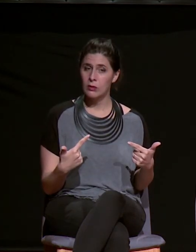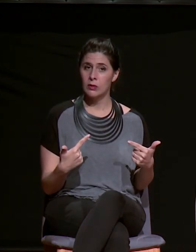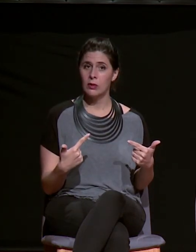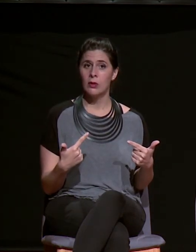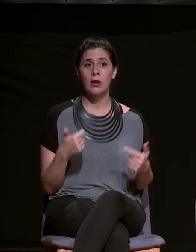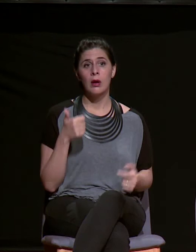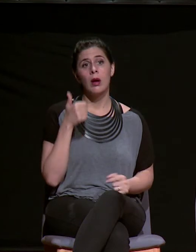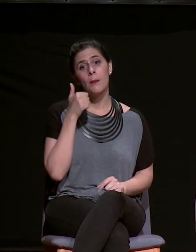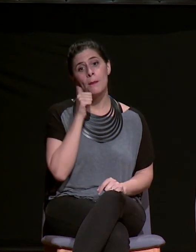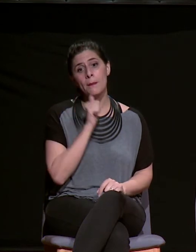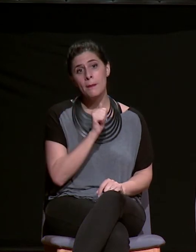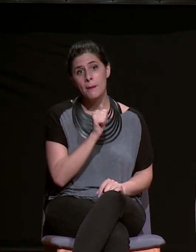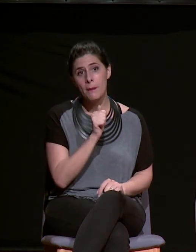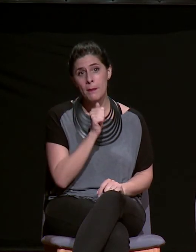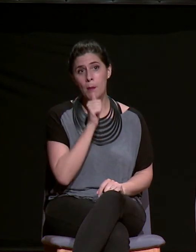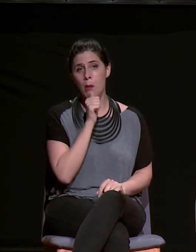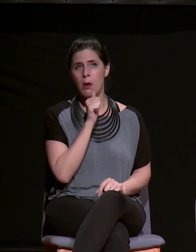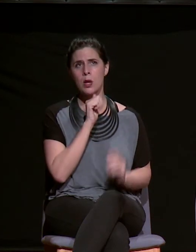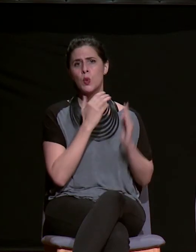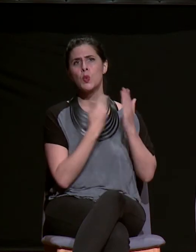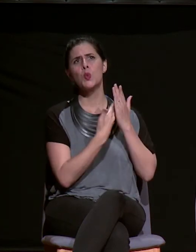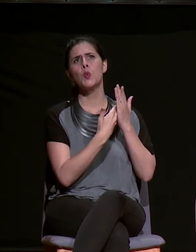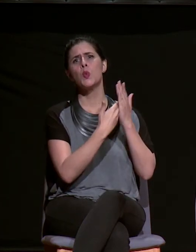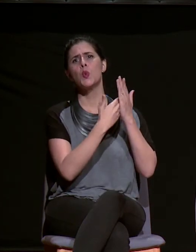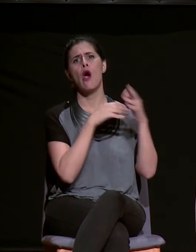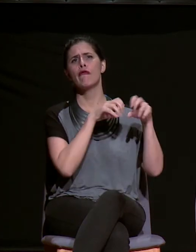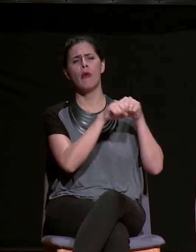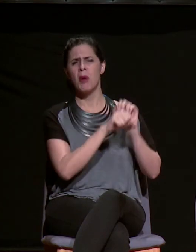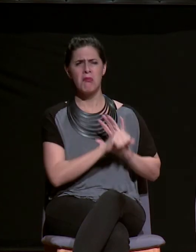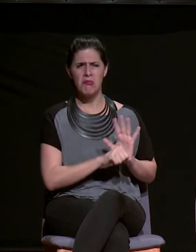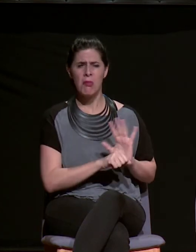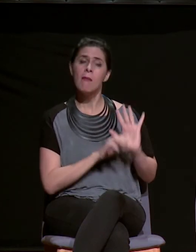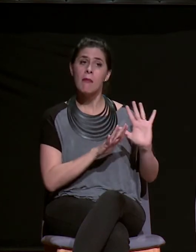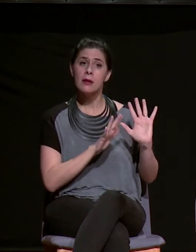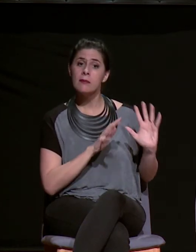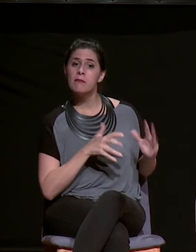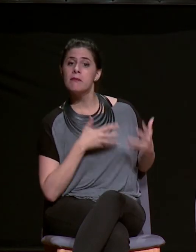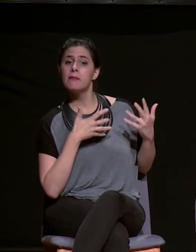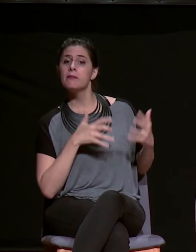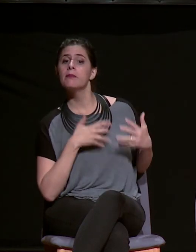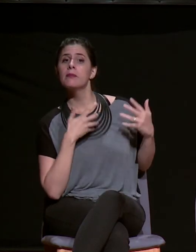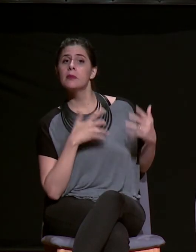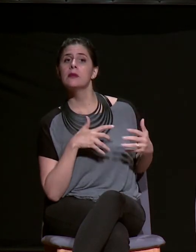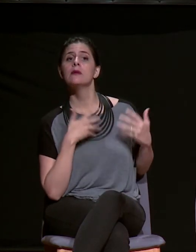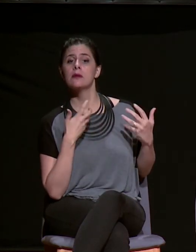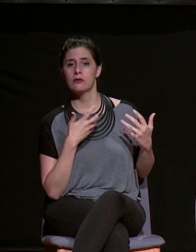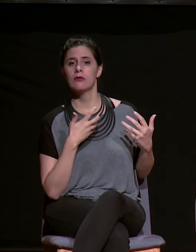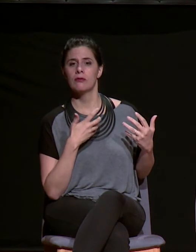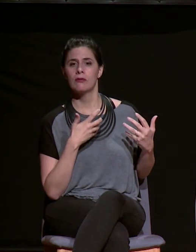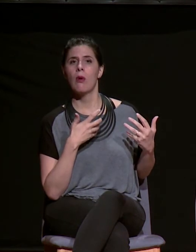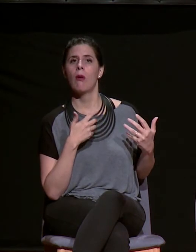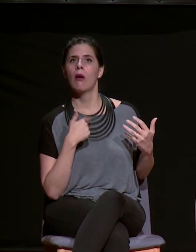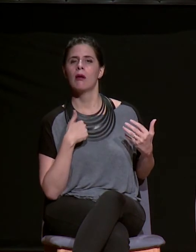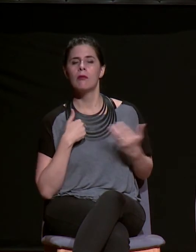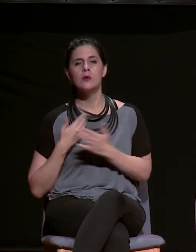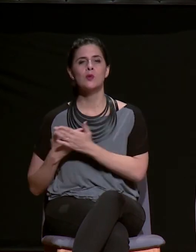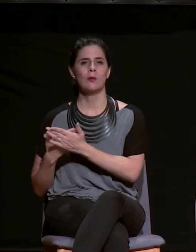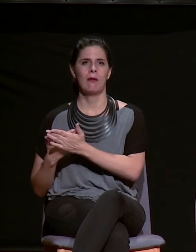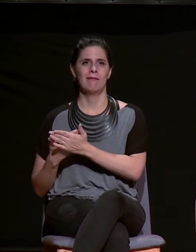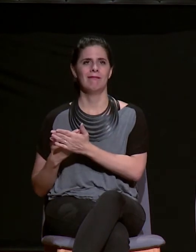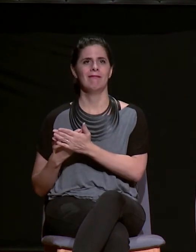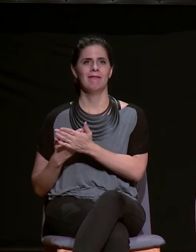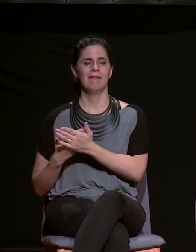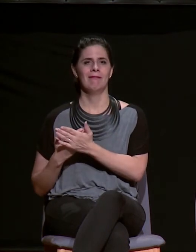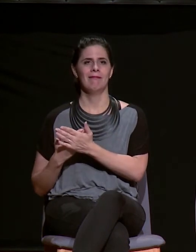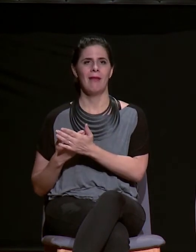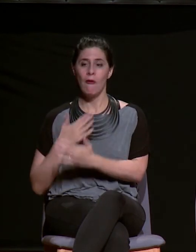tivesse alcançado grandes estudos, ela incentivou bastante o meu prazer pelo estudo. E eu tive a sorte